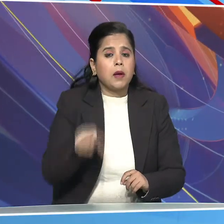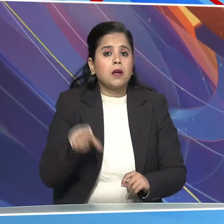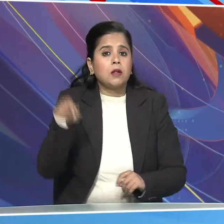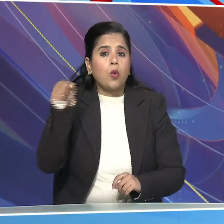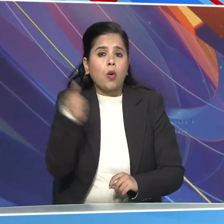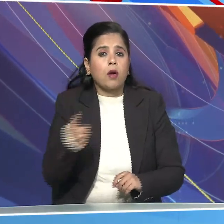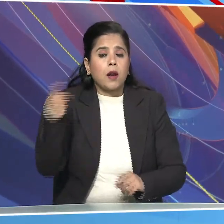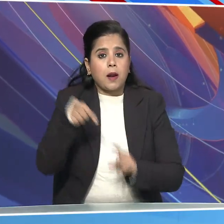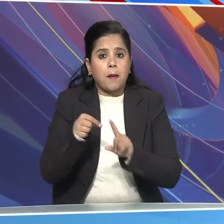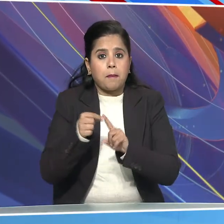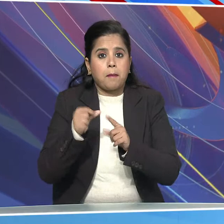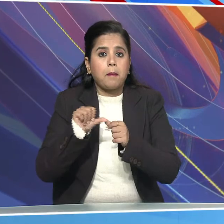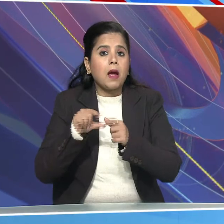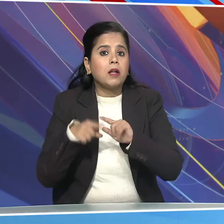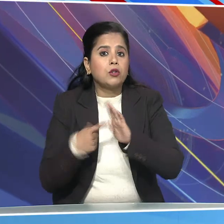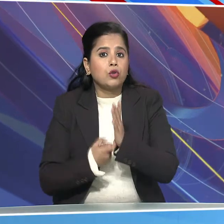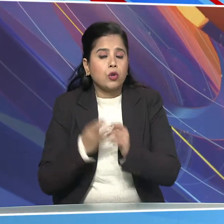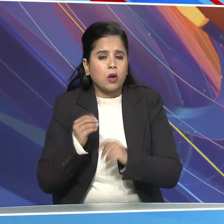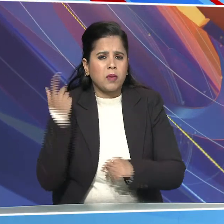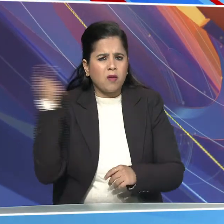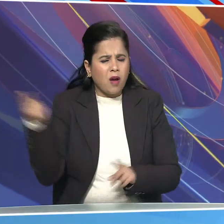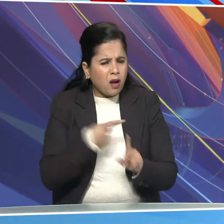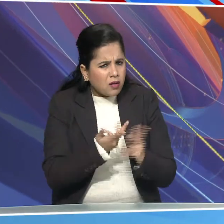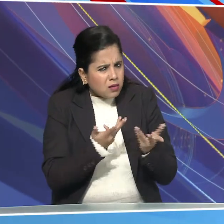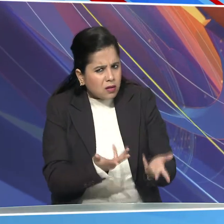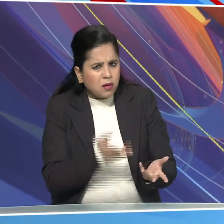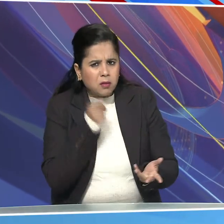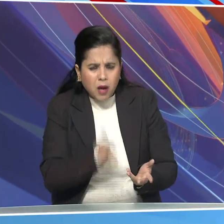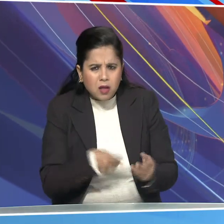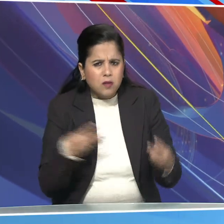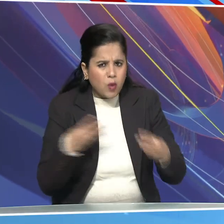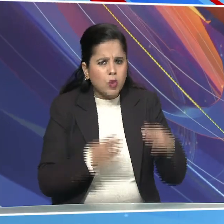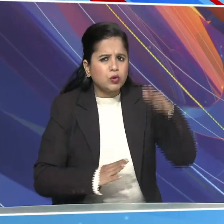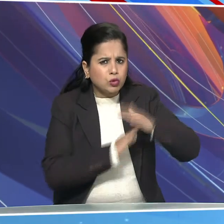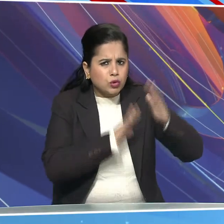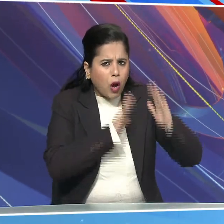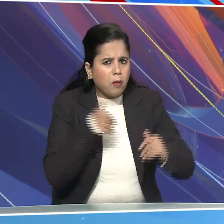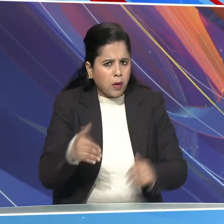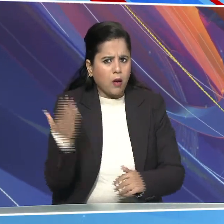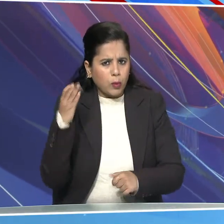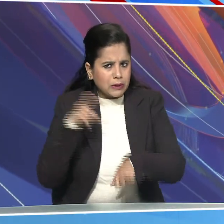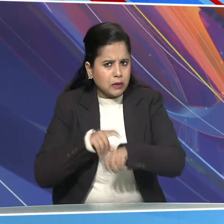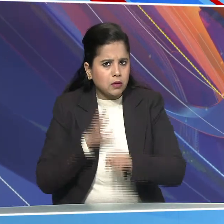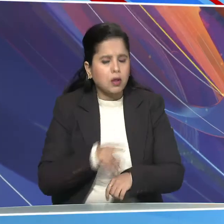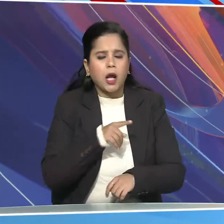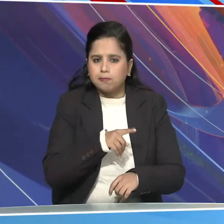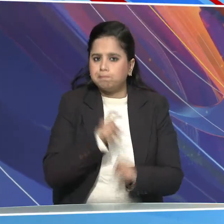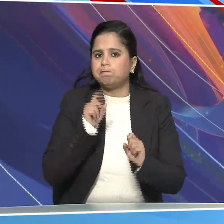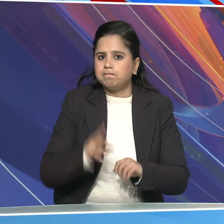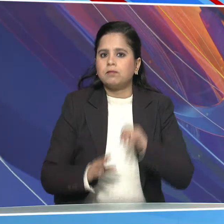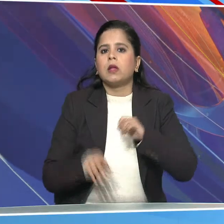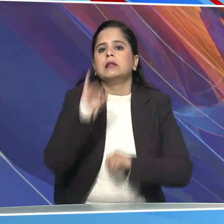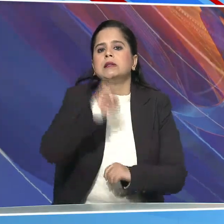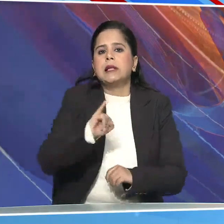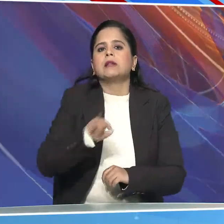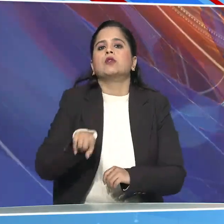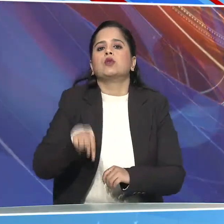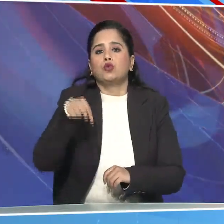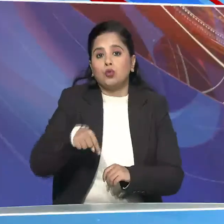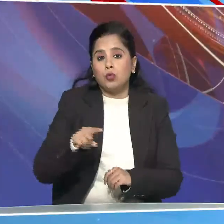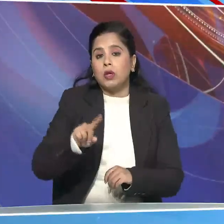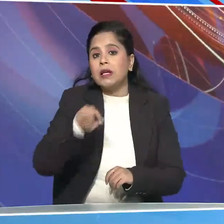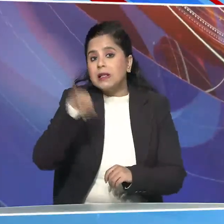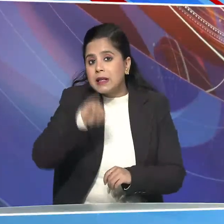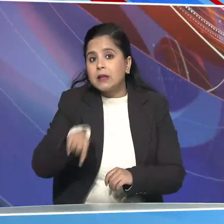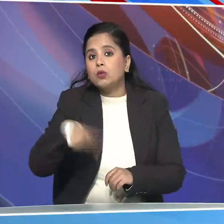केरल कैमलिन के अनुरोध के बाद यूक्रेन के साथ छह से सात जनवरी तक संघर्ष की घोषणा का आदेश